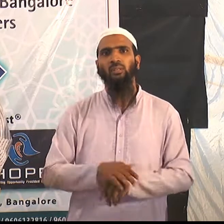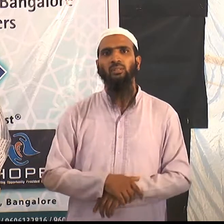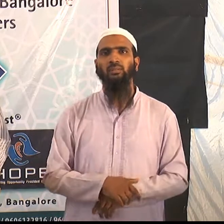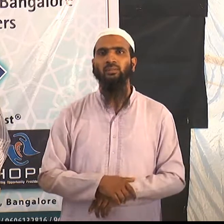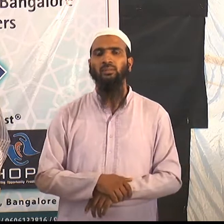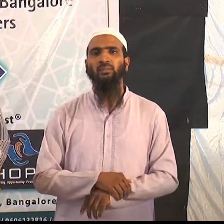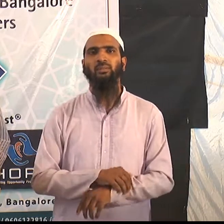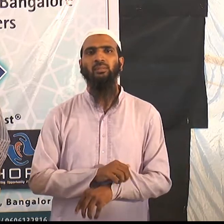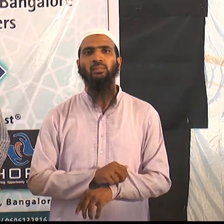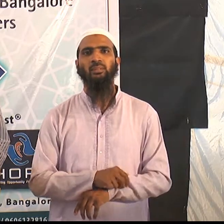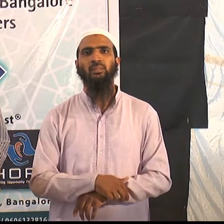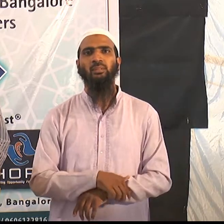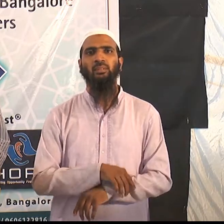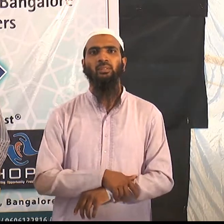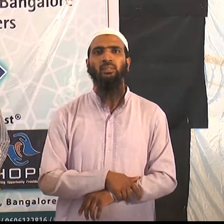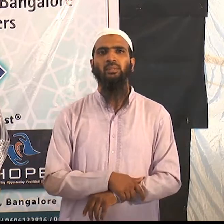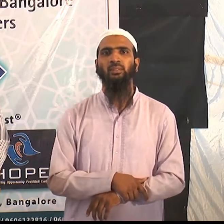बाद.